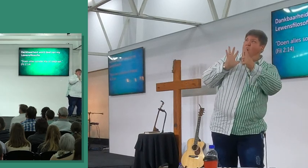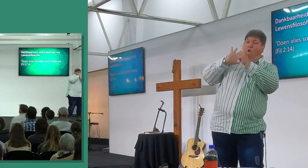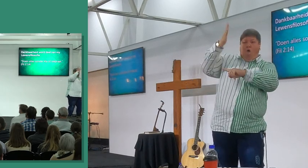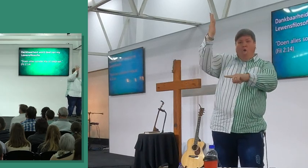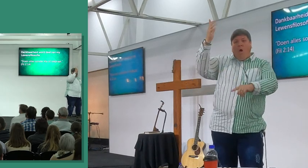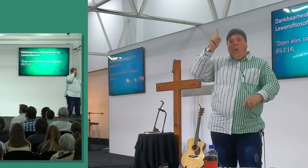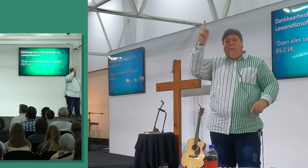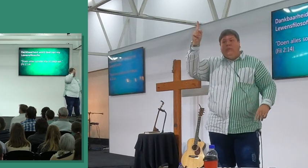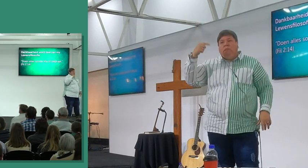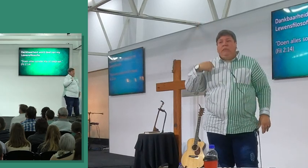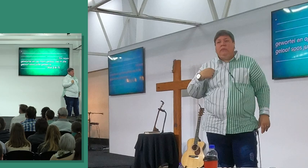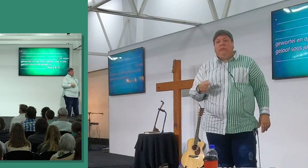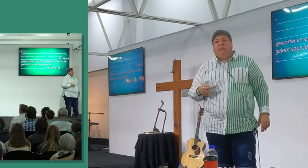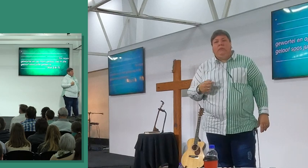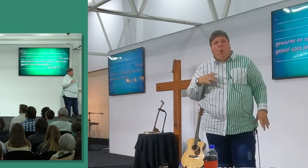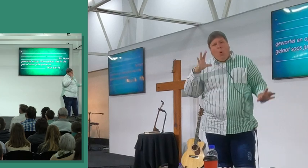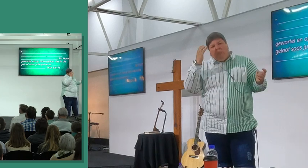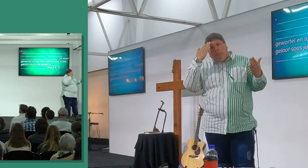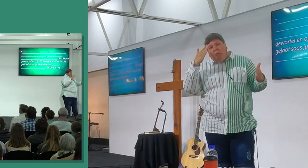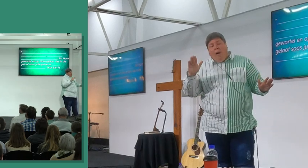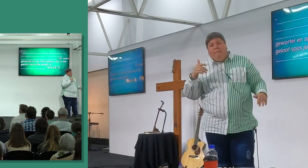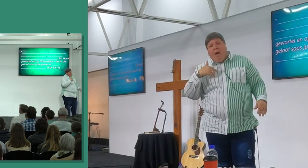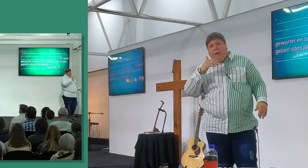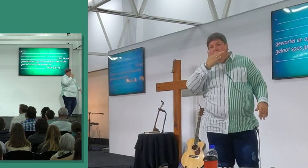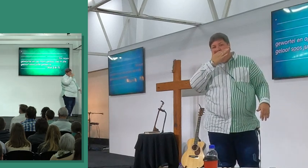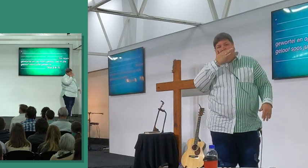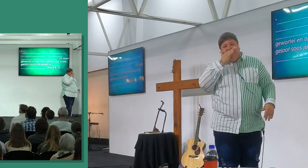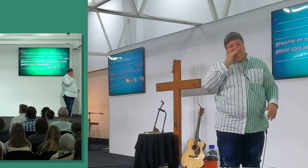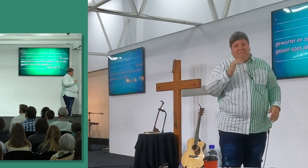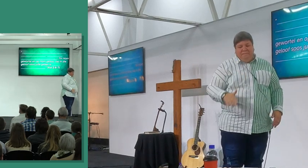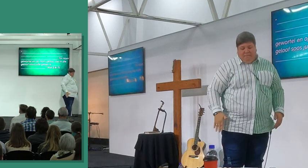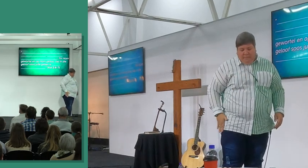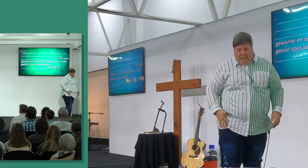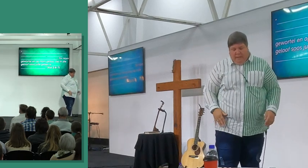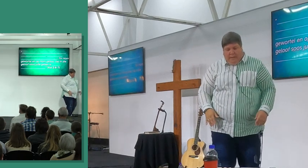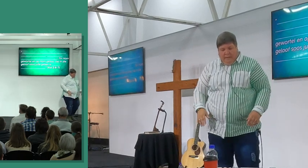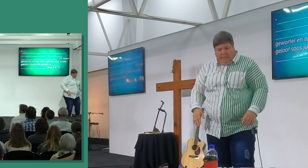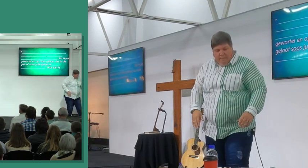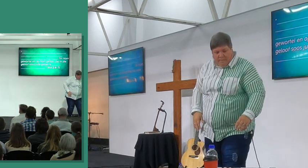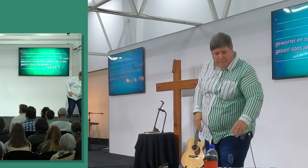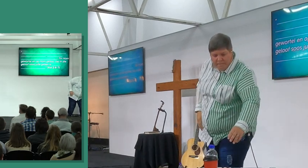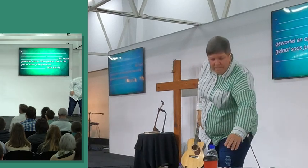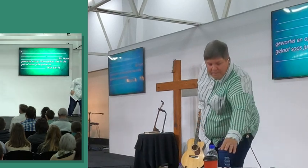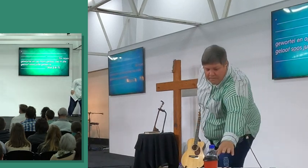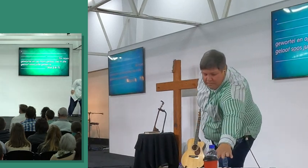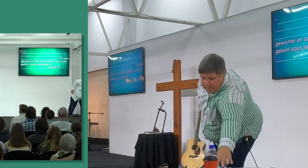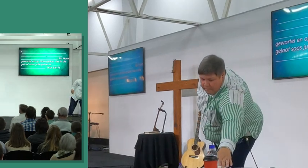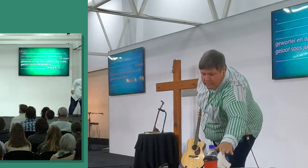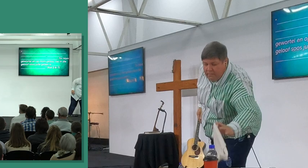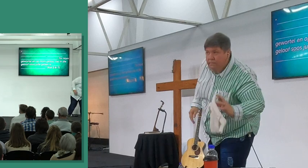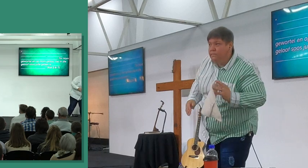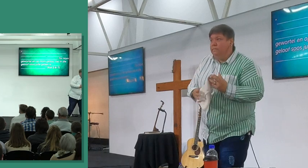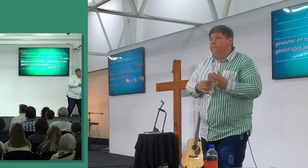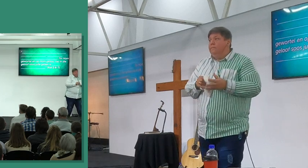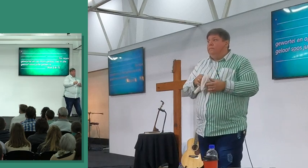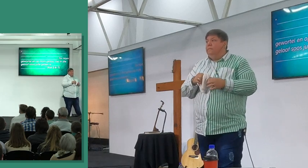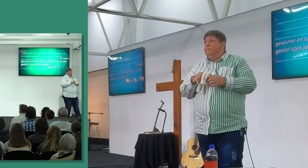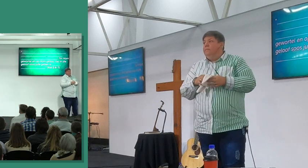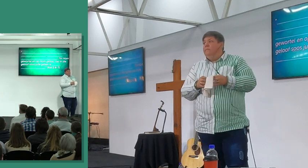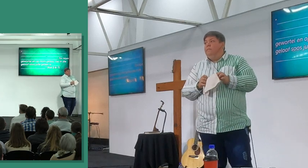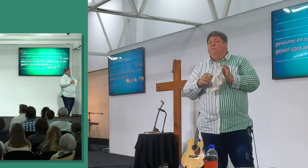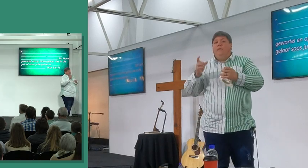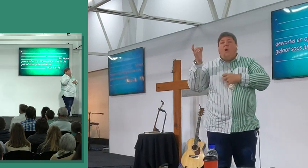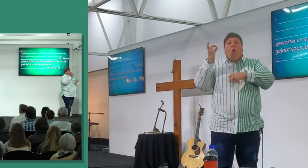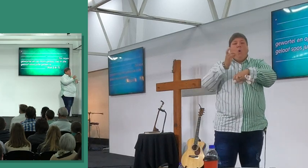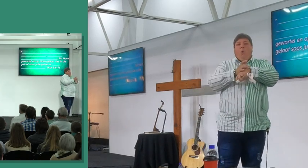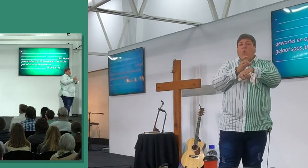ons doen een groot onrecht, dit is ook om ek sê die sonde, ok, kom ons brek gauw die vers op, kom ons brek gauw die vers op, en jylle majorloosie werk nie daar achter nie, so ek het nie een clue lang ek